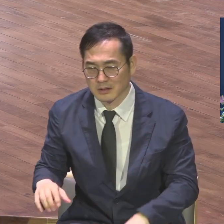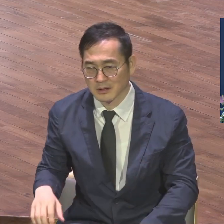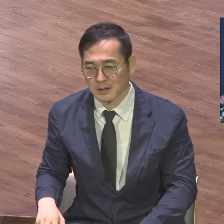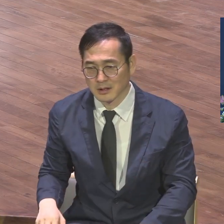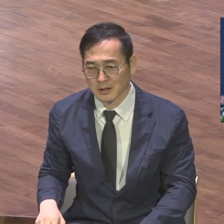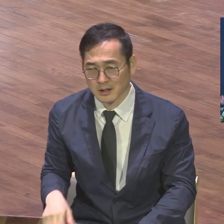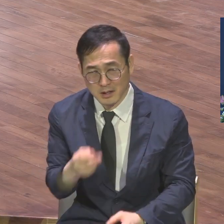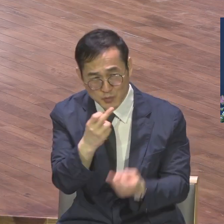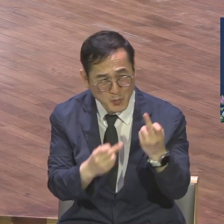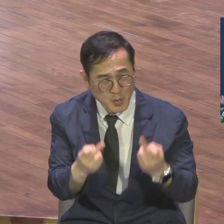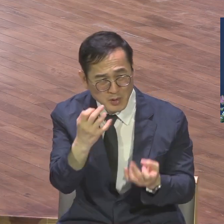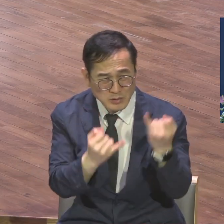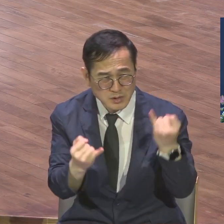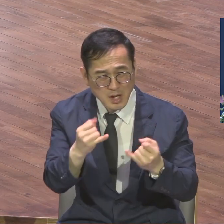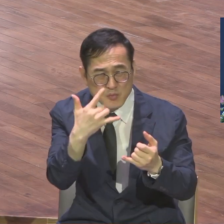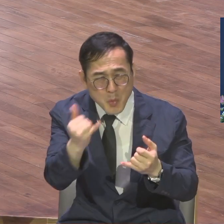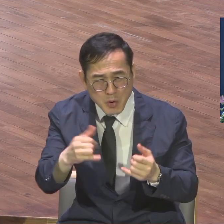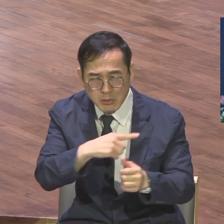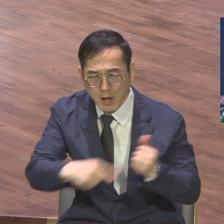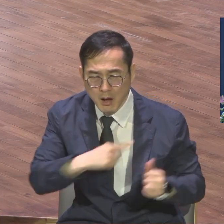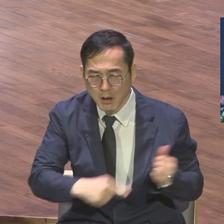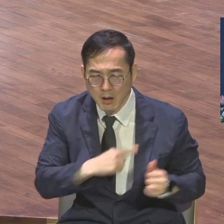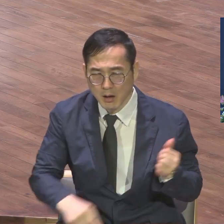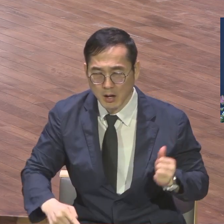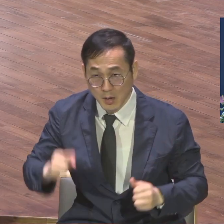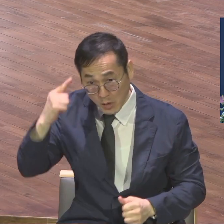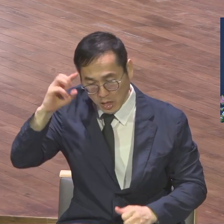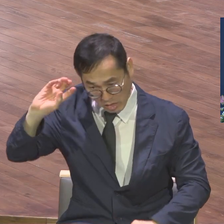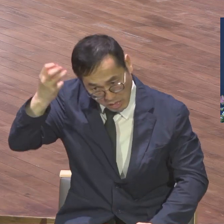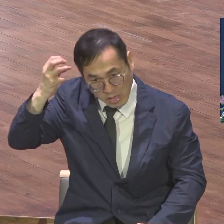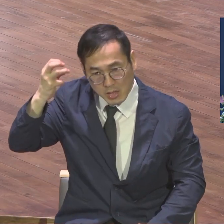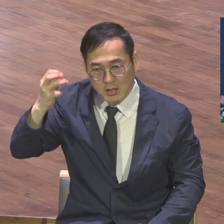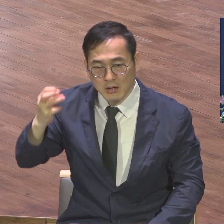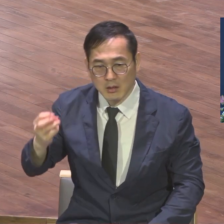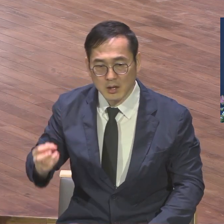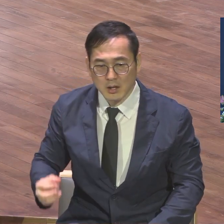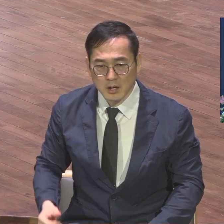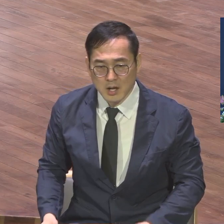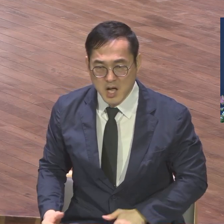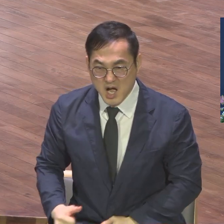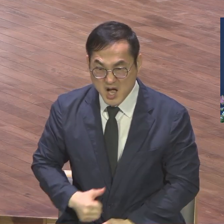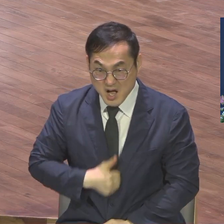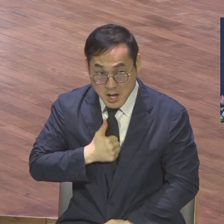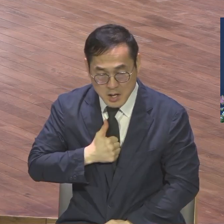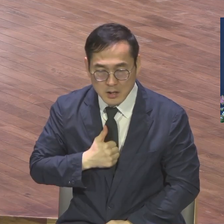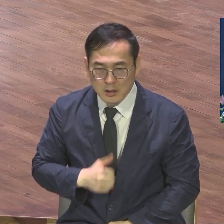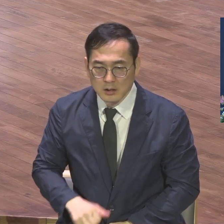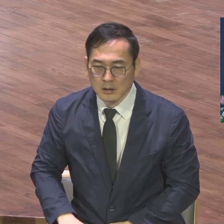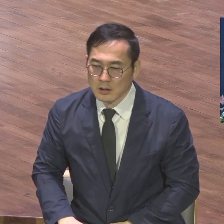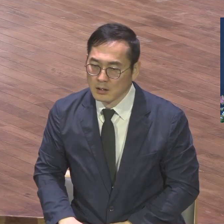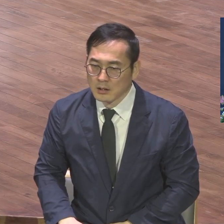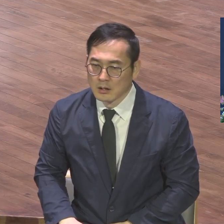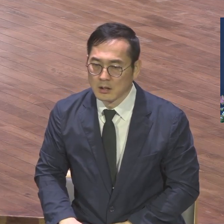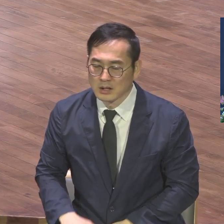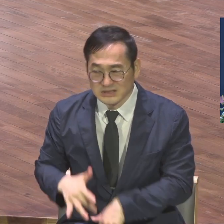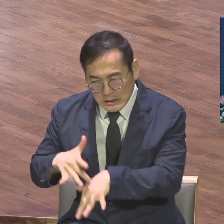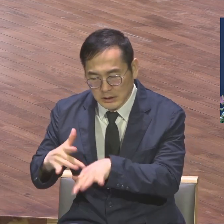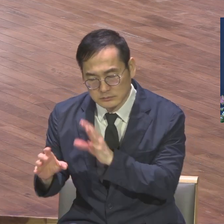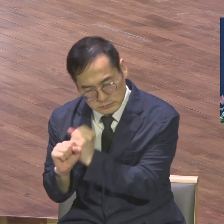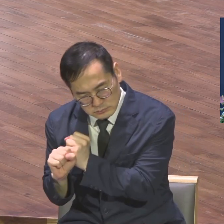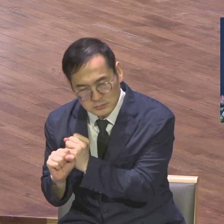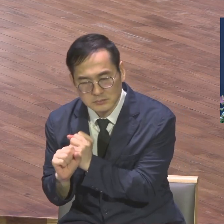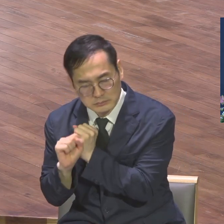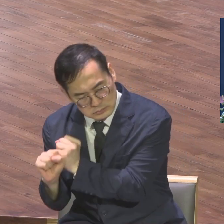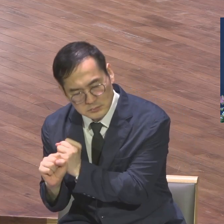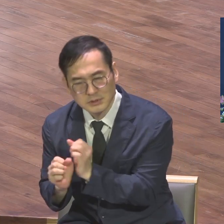부모도 형제도 죽여요. 분노가 꽉 차서 요한일서 4장 20절 21절에 보면 이렇게